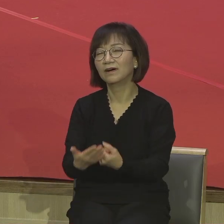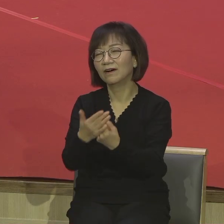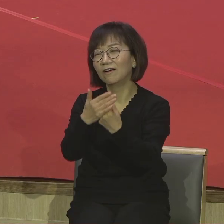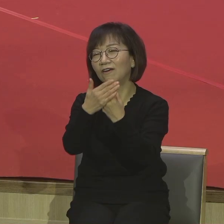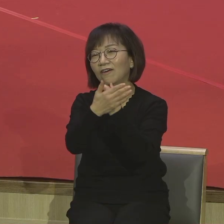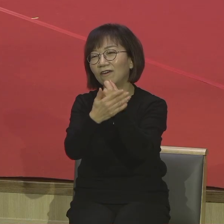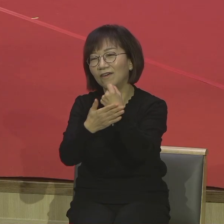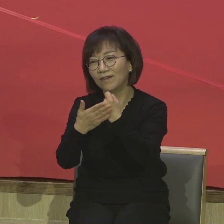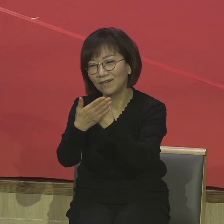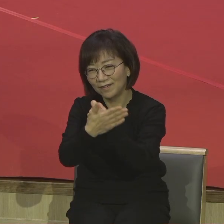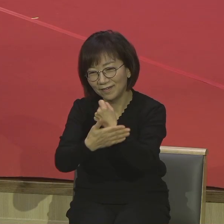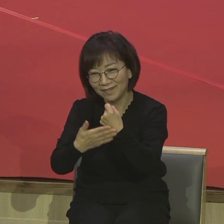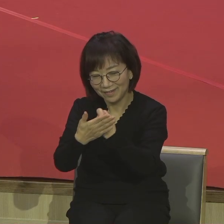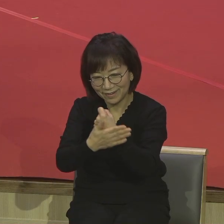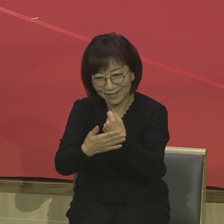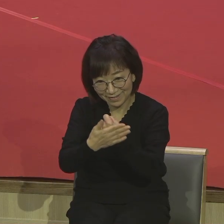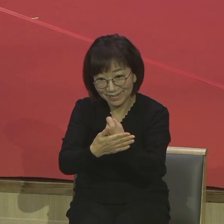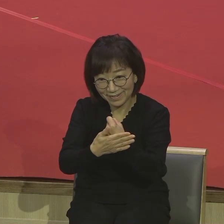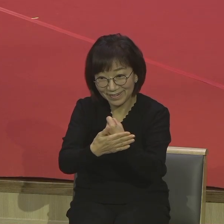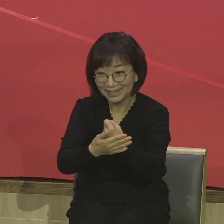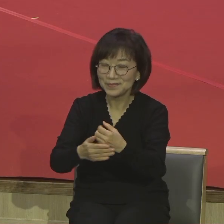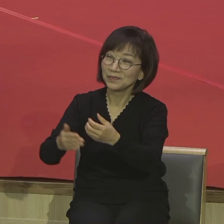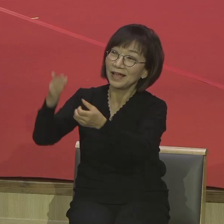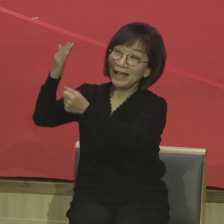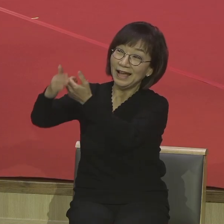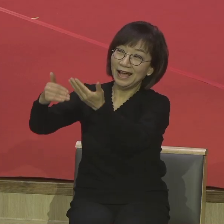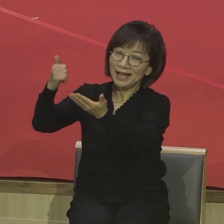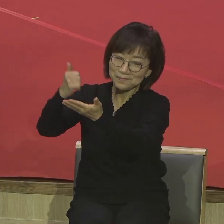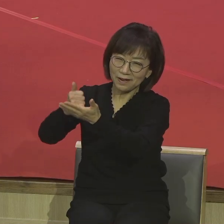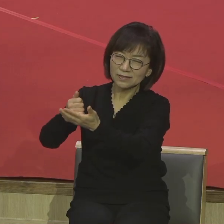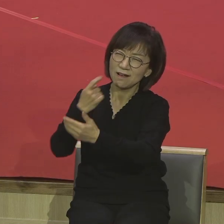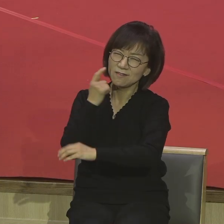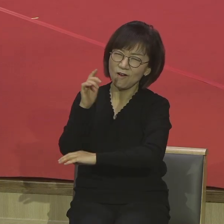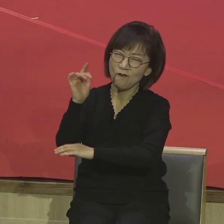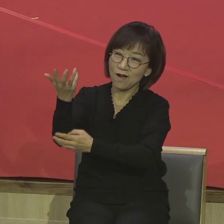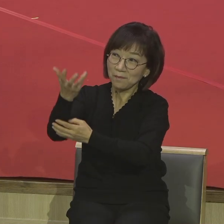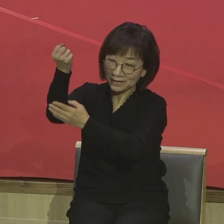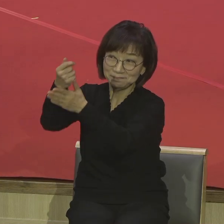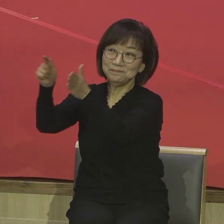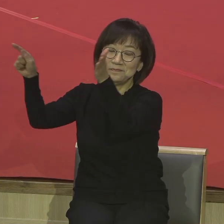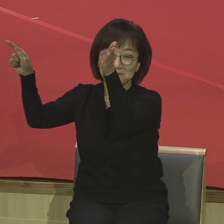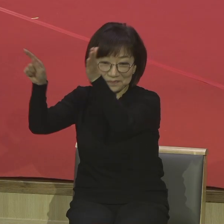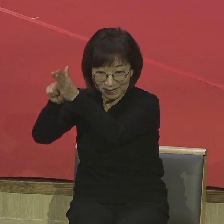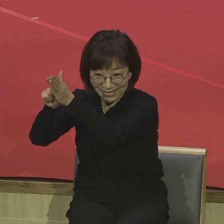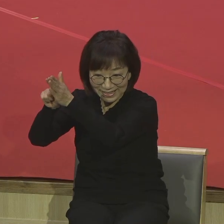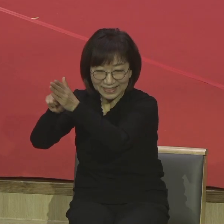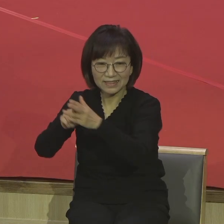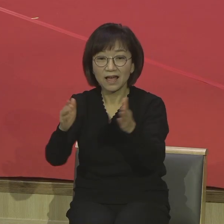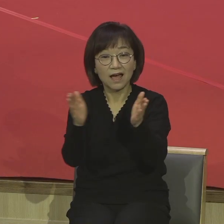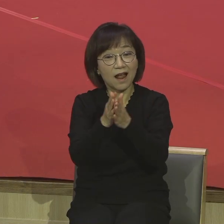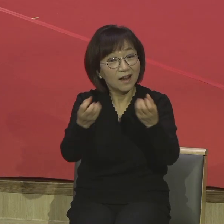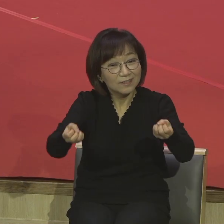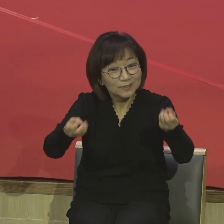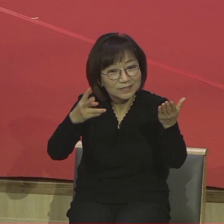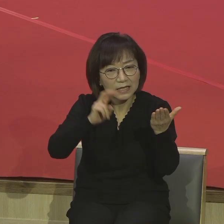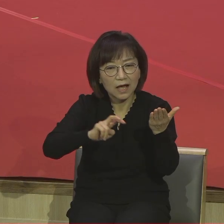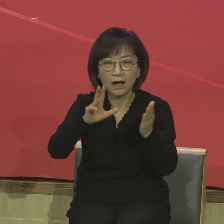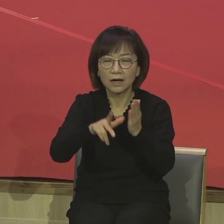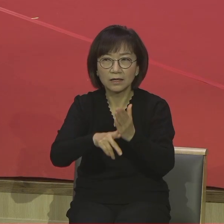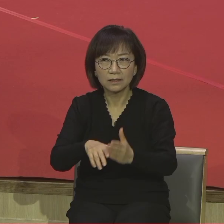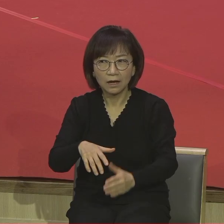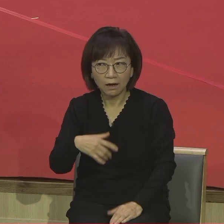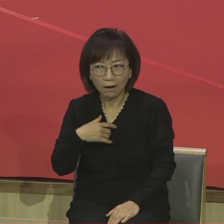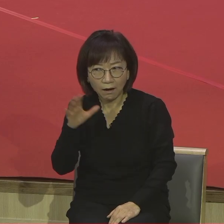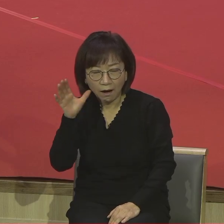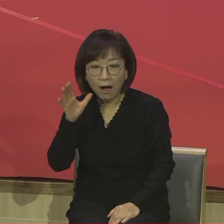여러분 찬양하였습니다. 하나님께서 높이 영광받으신 줄로 믿습니다. 이 할렐루야 찬양은 들을